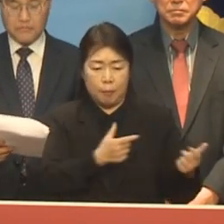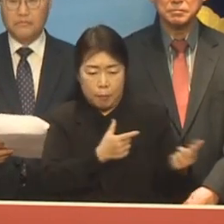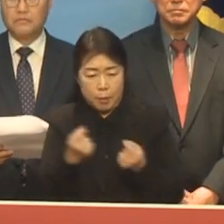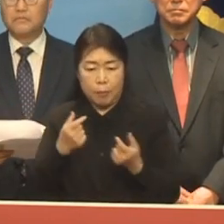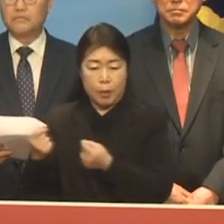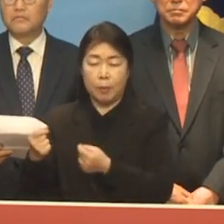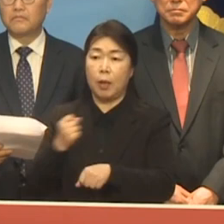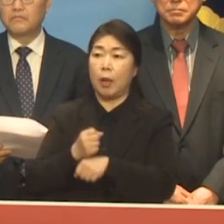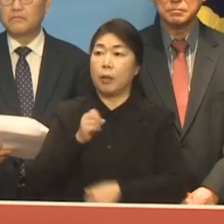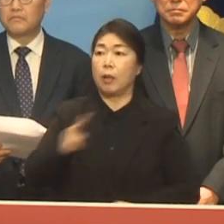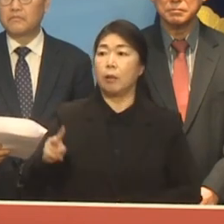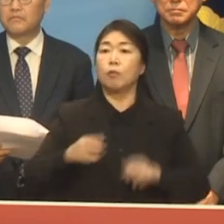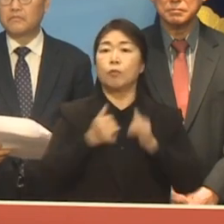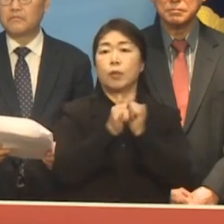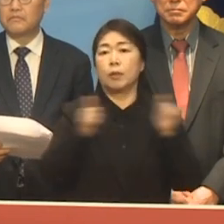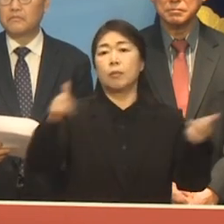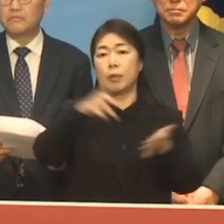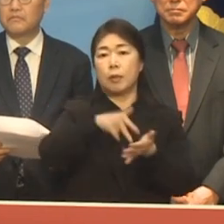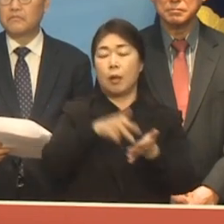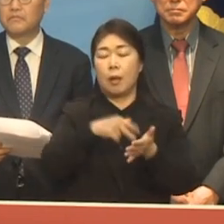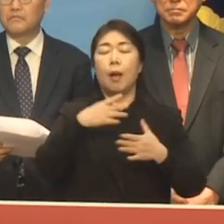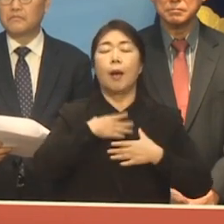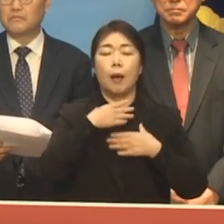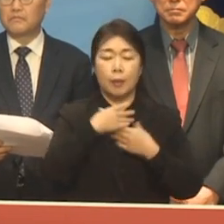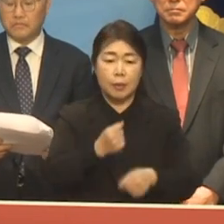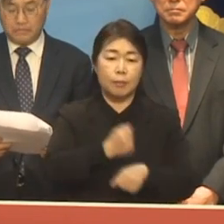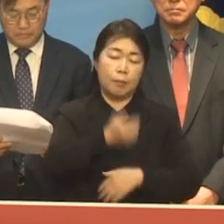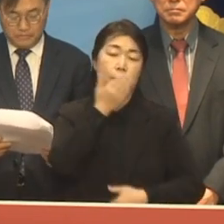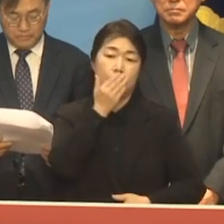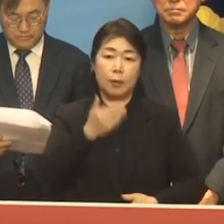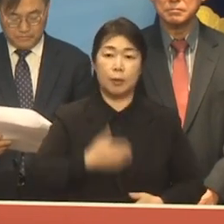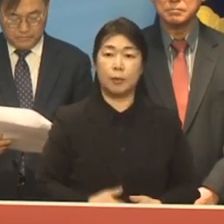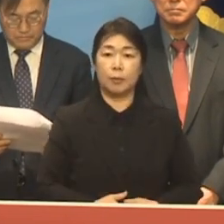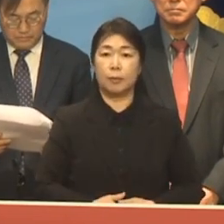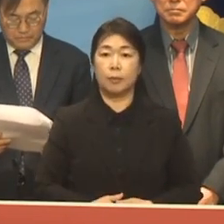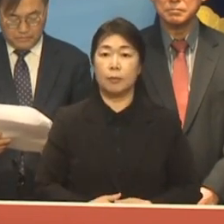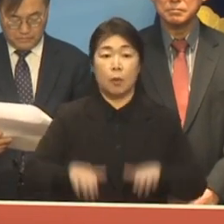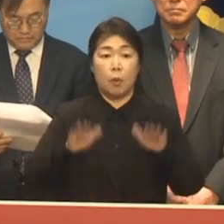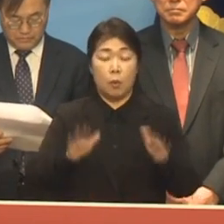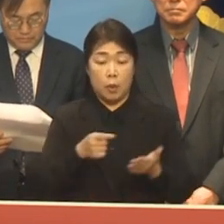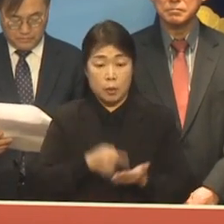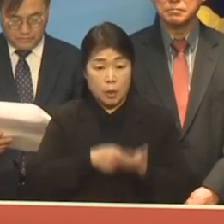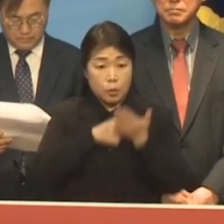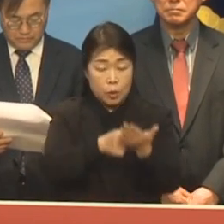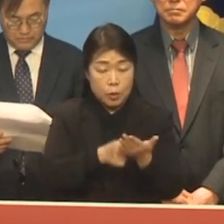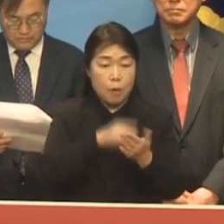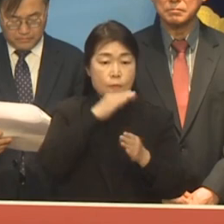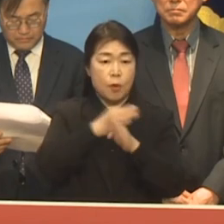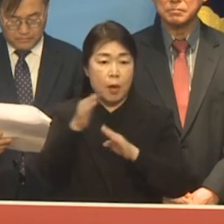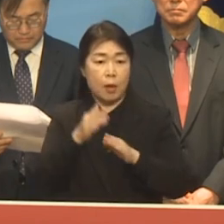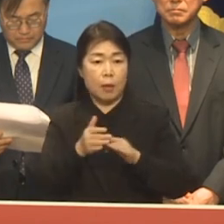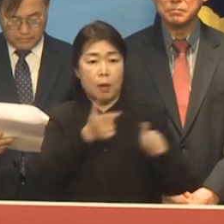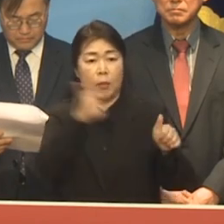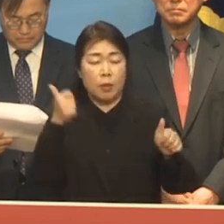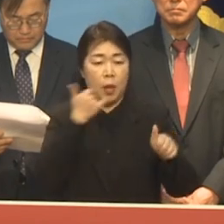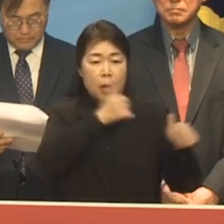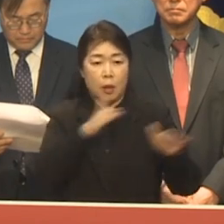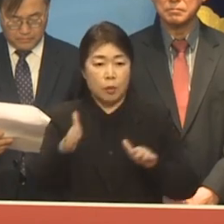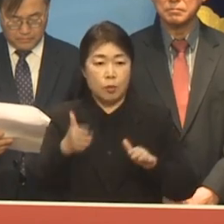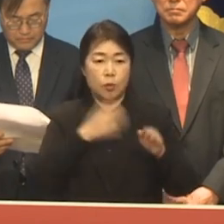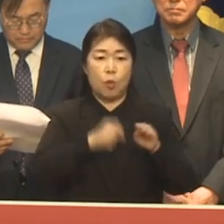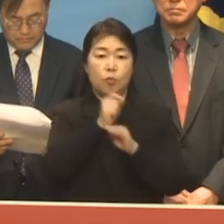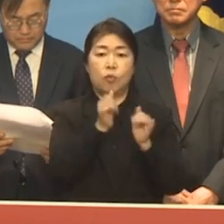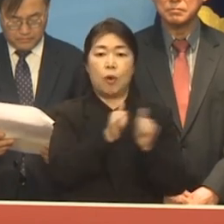작동해야만 국민은 안심할 수 있을 것입니다. 오늘은 북한 피격 해수부